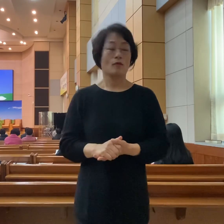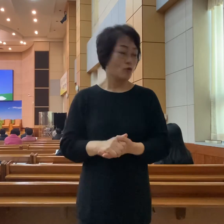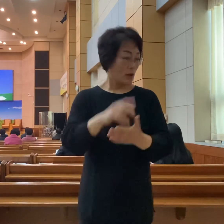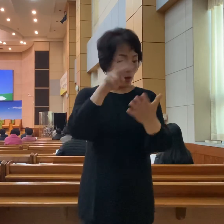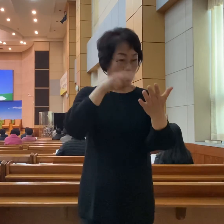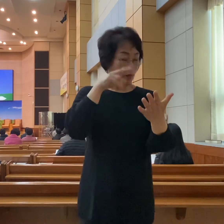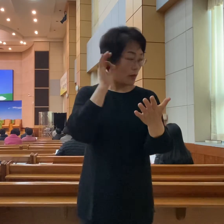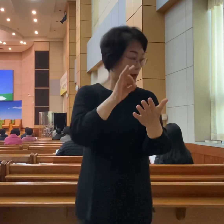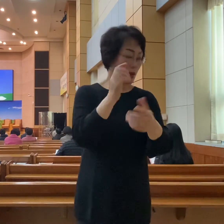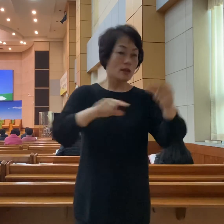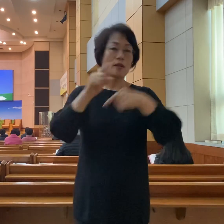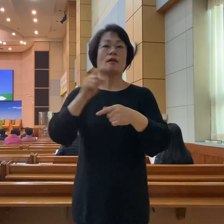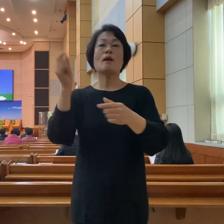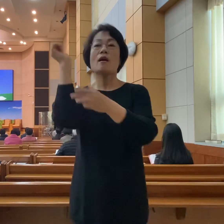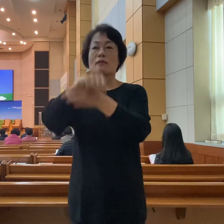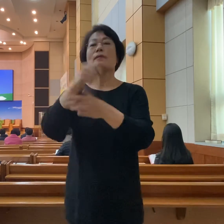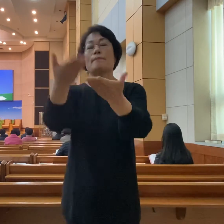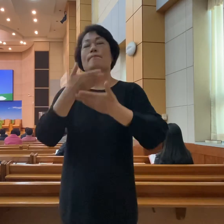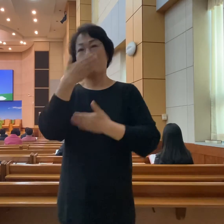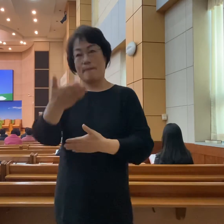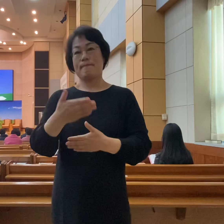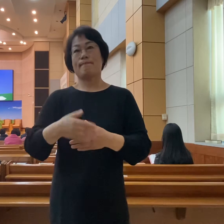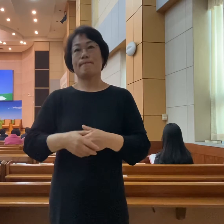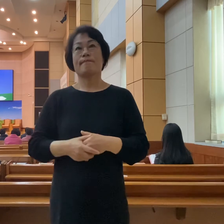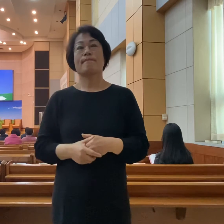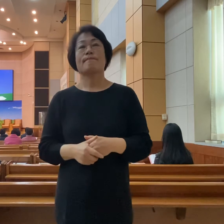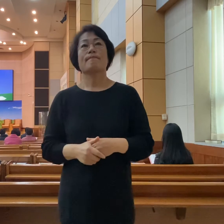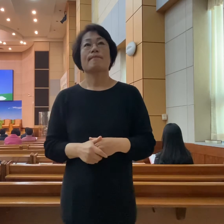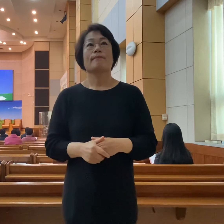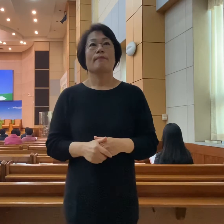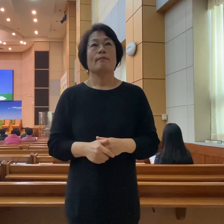읽어보게 되면 더 응답을 받는데